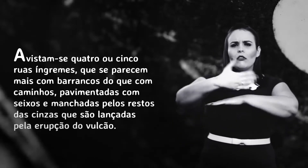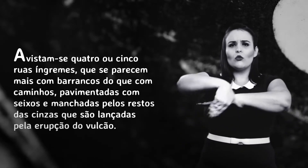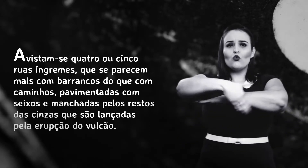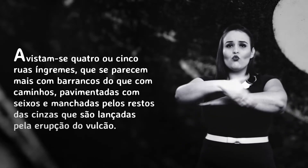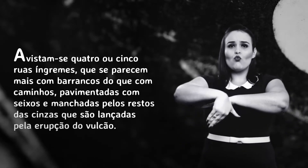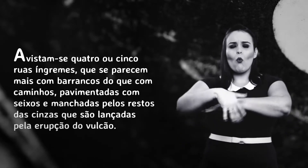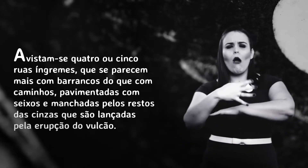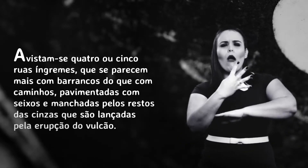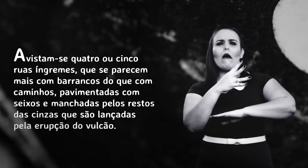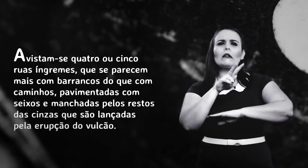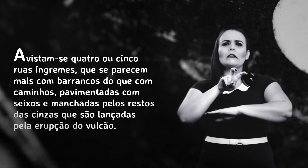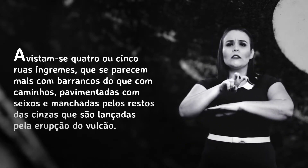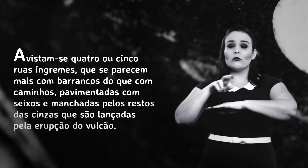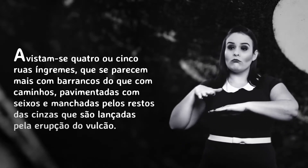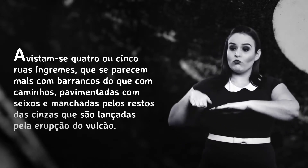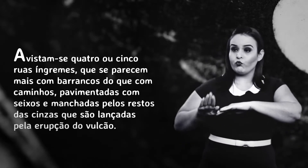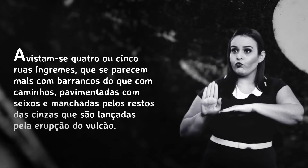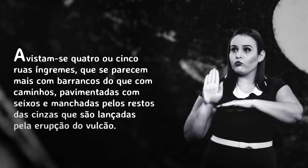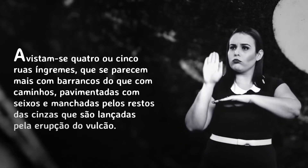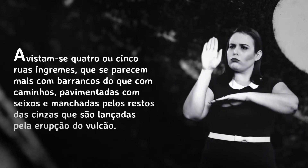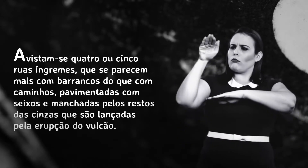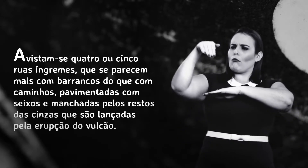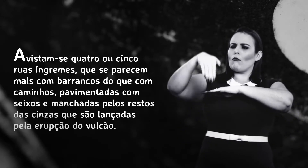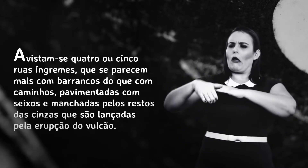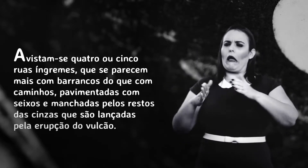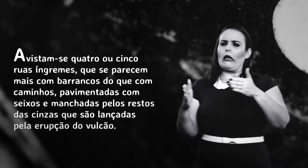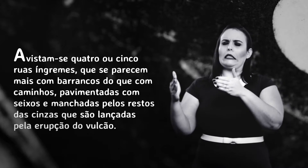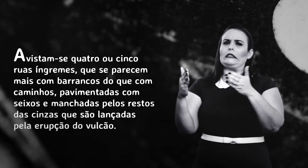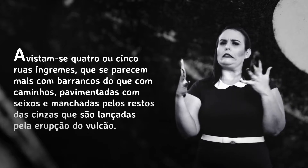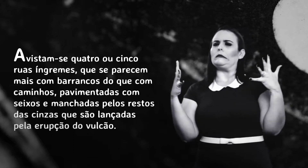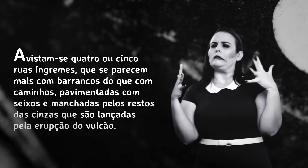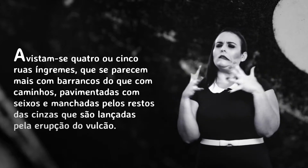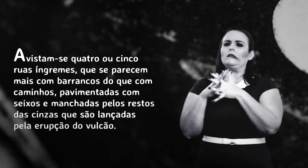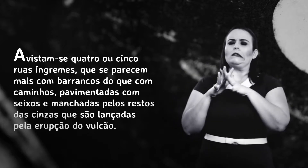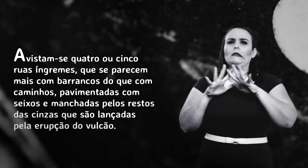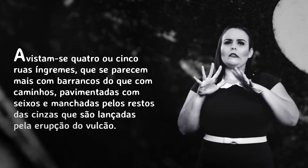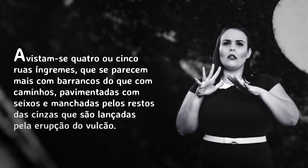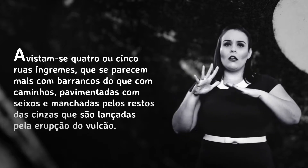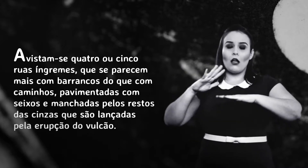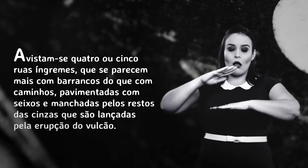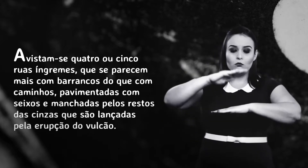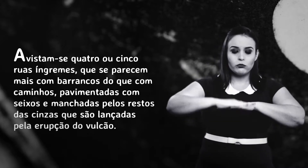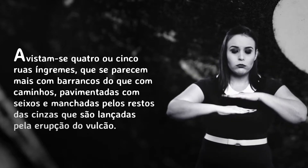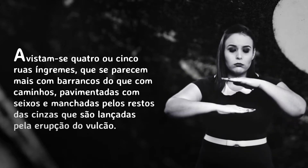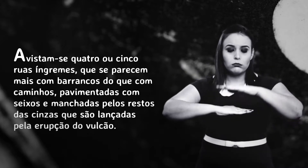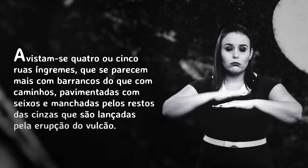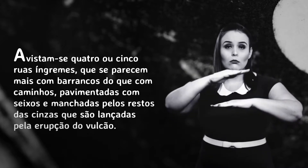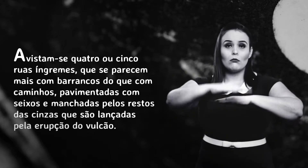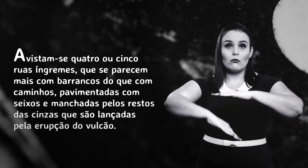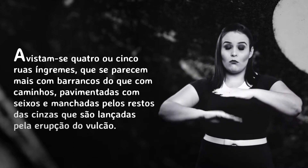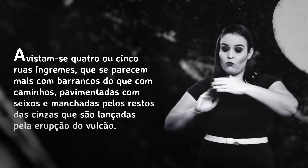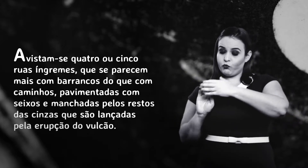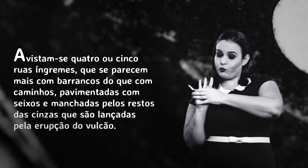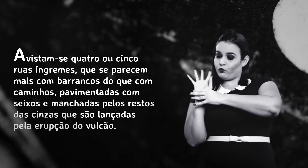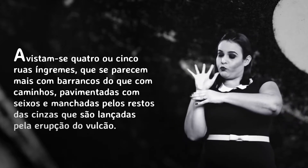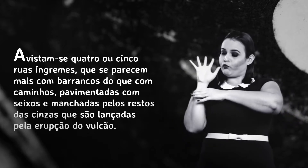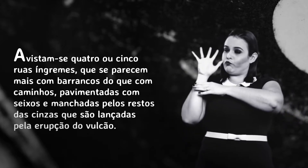ruas íngremes, que se parecem mais com barrancos do que com caminhos, pavimentadas com seixos e manchadas pelos restos